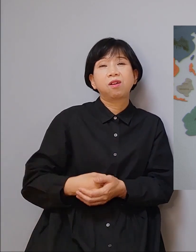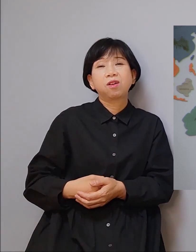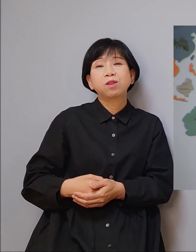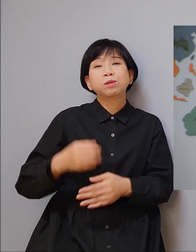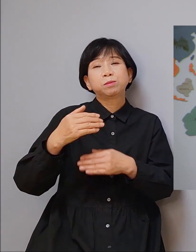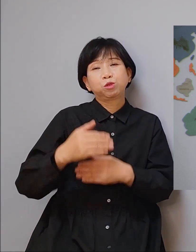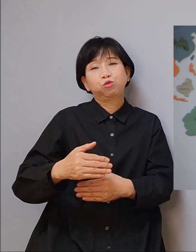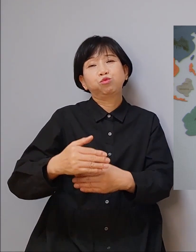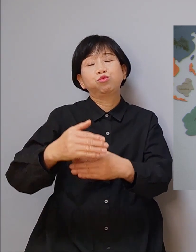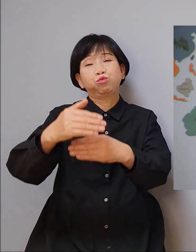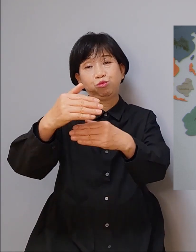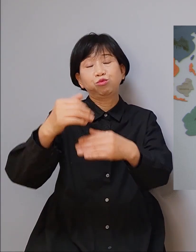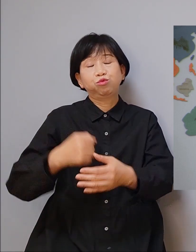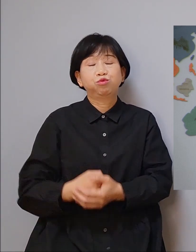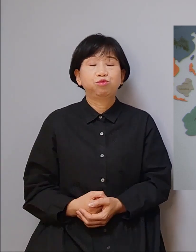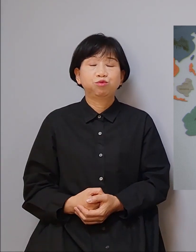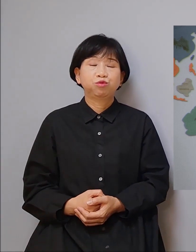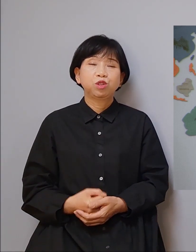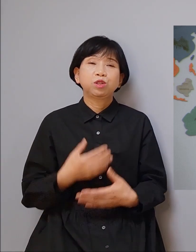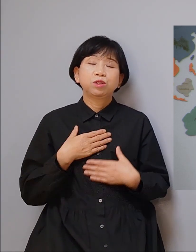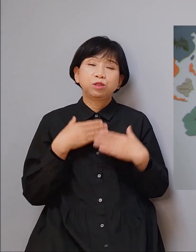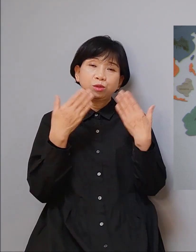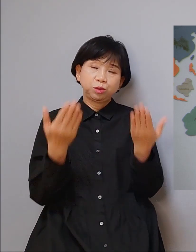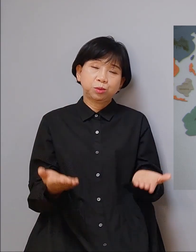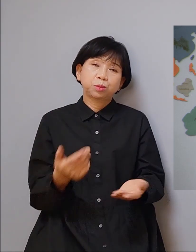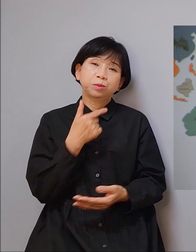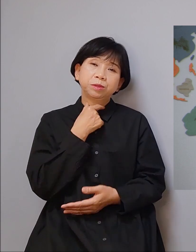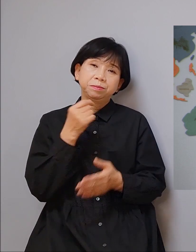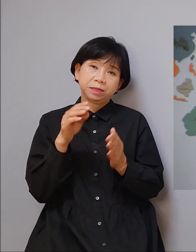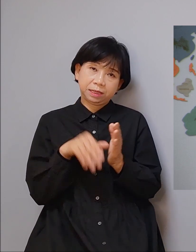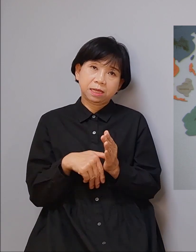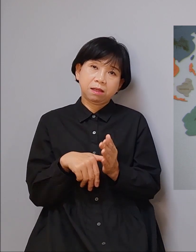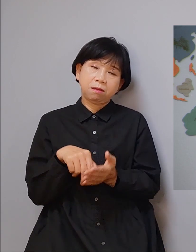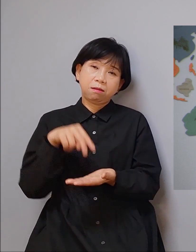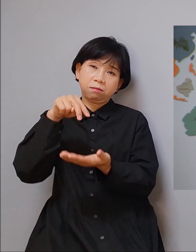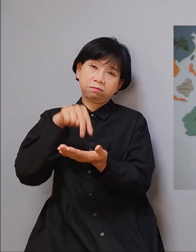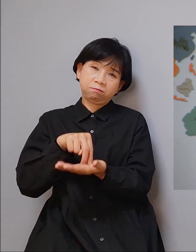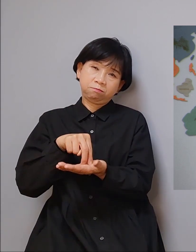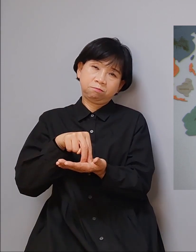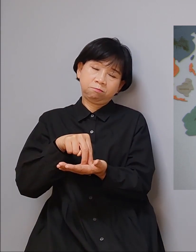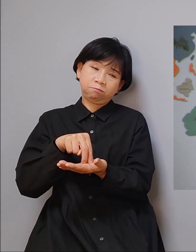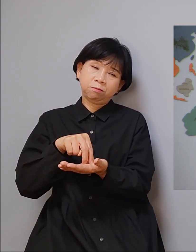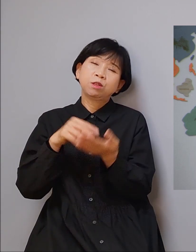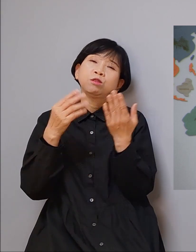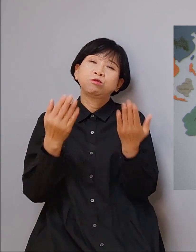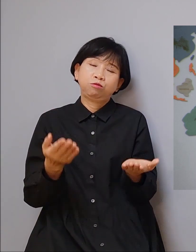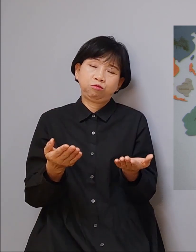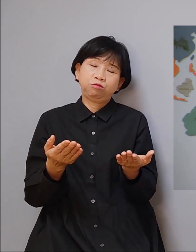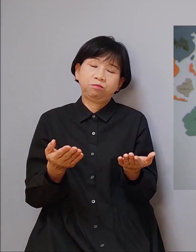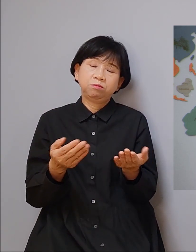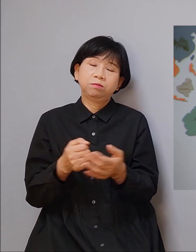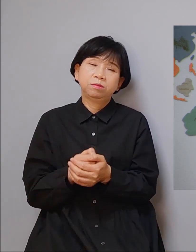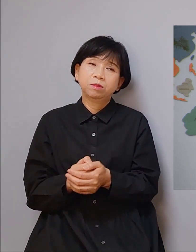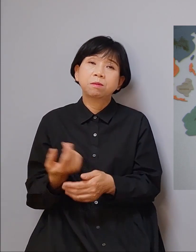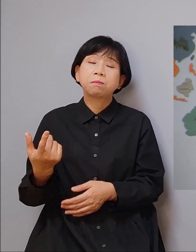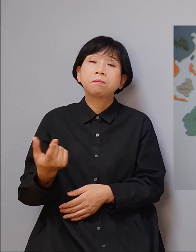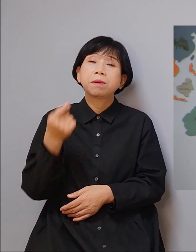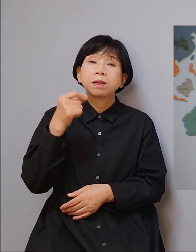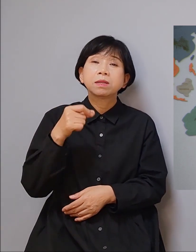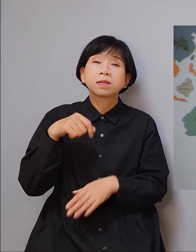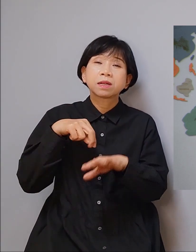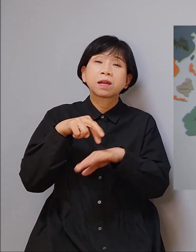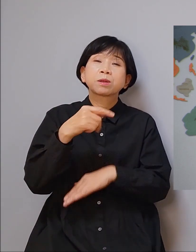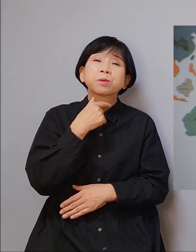에스컬레이터 있지 않습니까? 쉬고 싶으면 서서 쉬어도 됩니다. 더 빨리 가고 싶으면 그